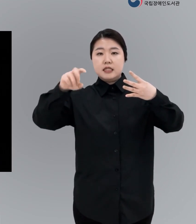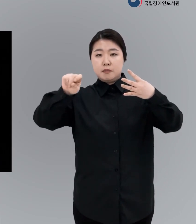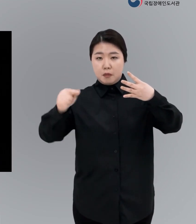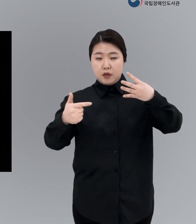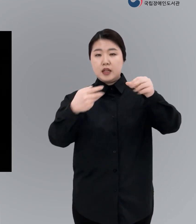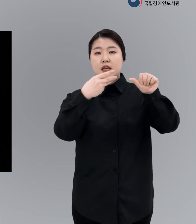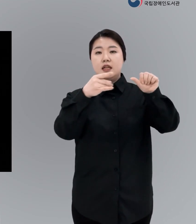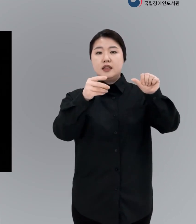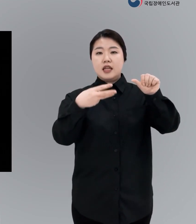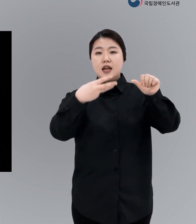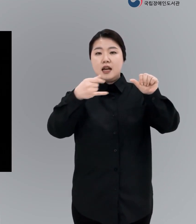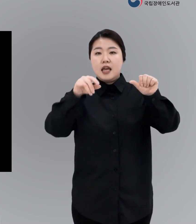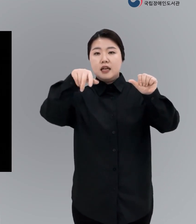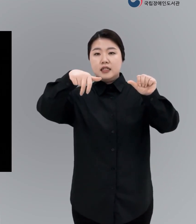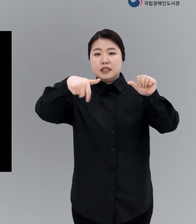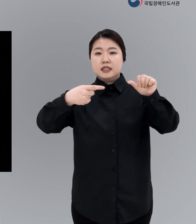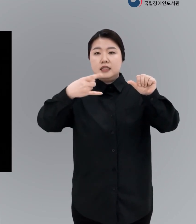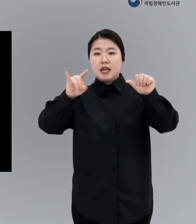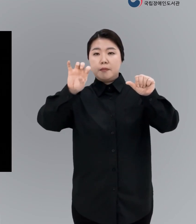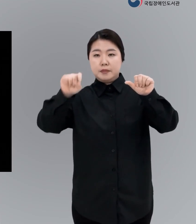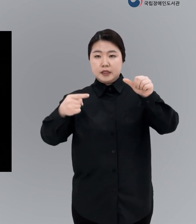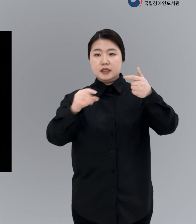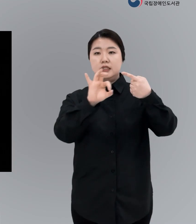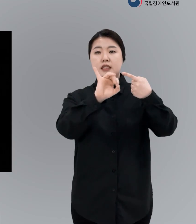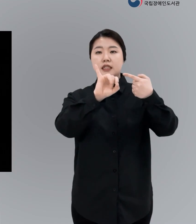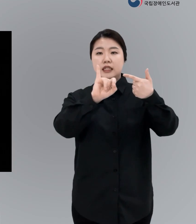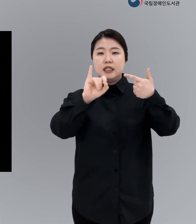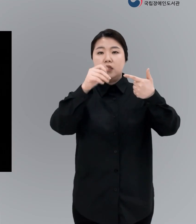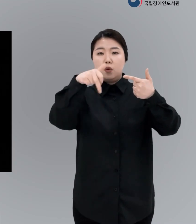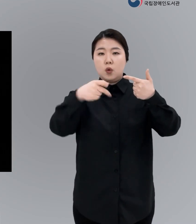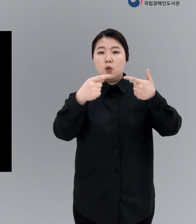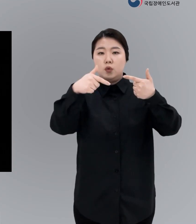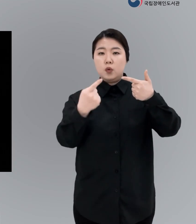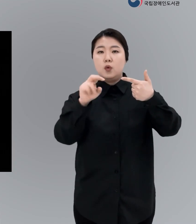언론사 데일리 텔레그래프, 언론사 이코노미스트.